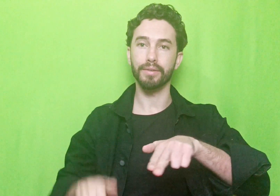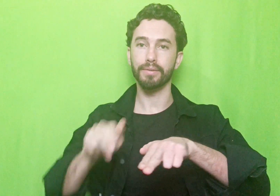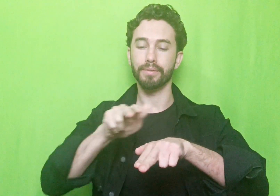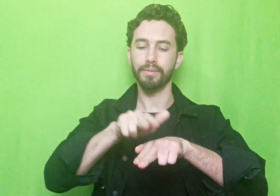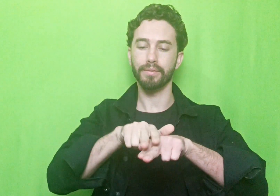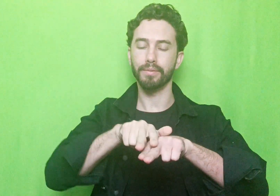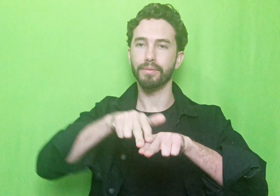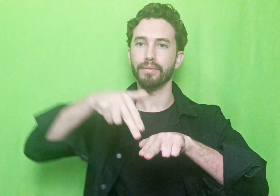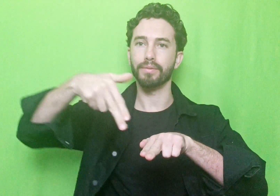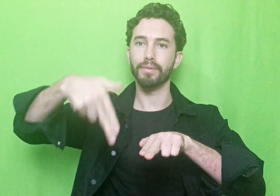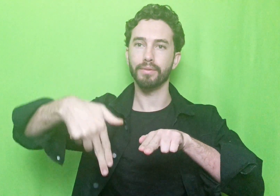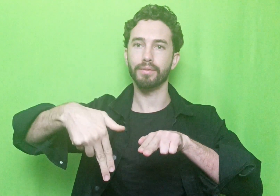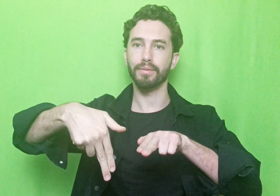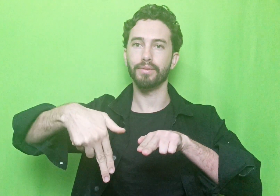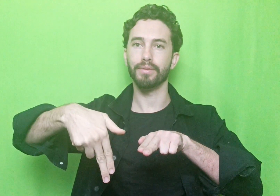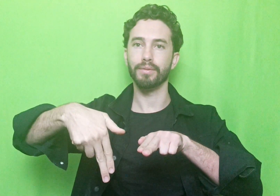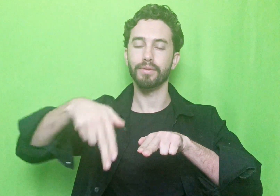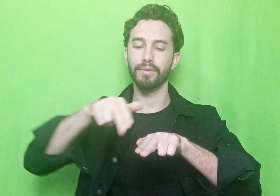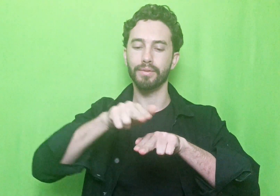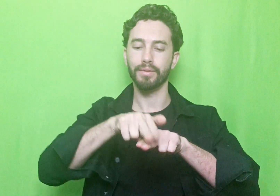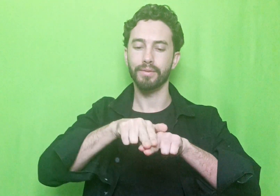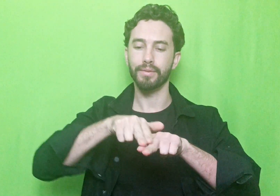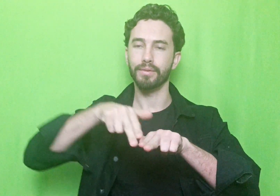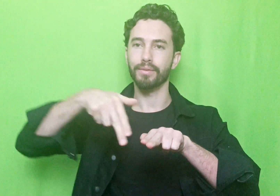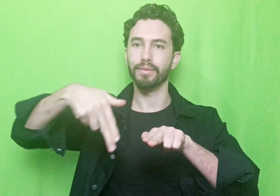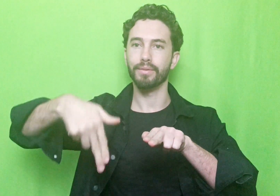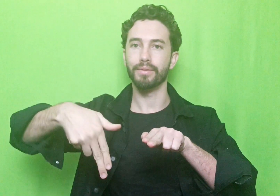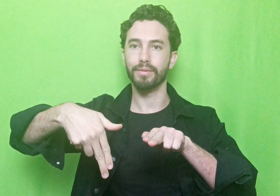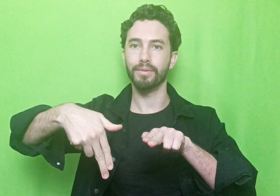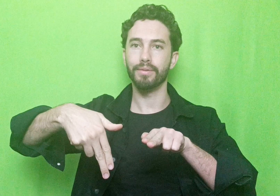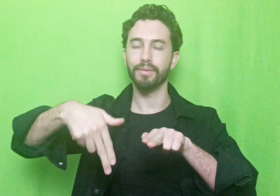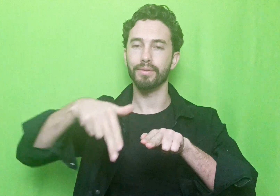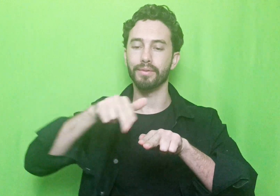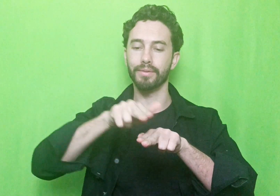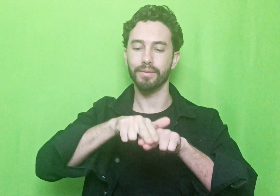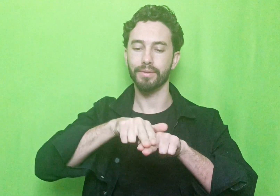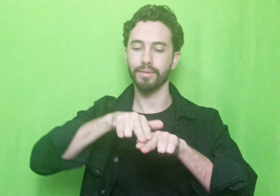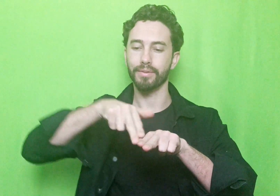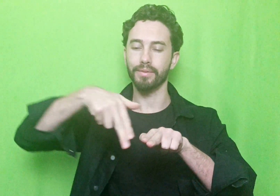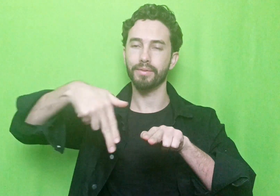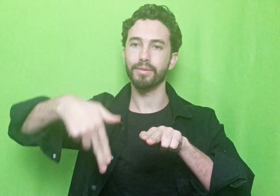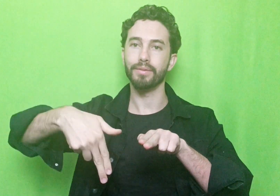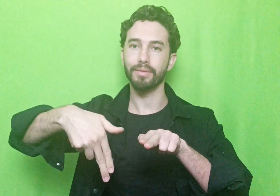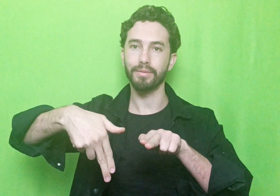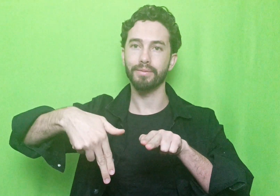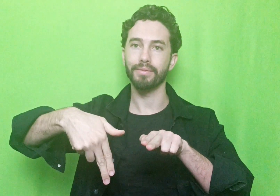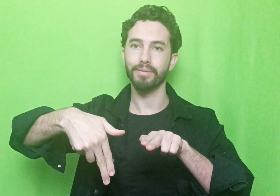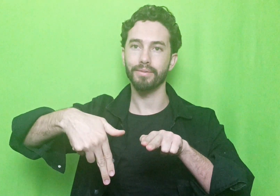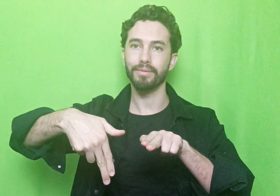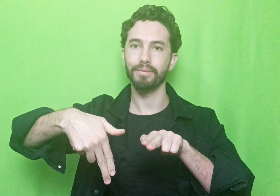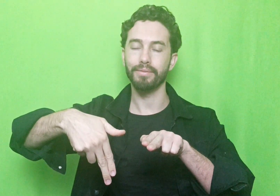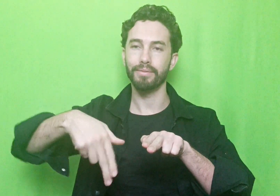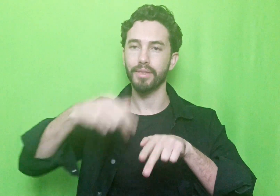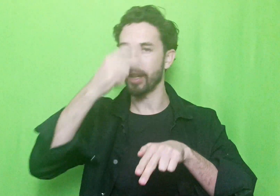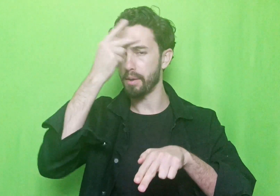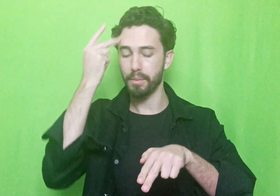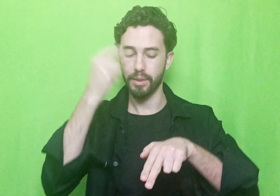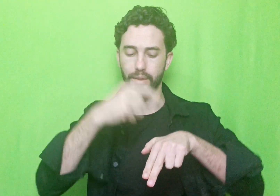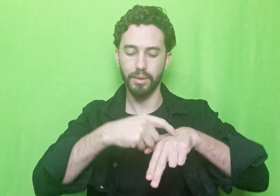mãos, uma nessa posição deitada e a outra saindo de cima dela Dessa maneira, desencarnação Então essa mão